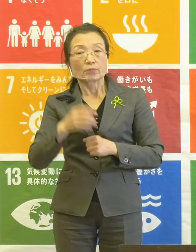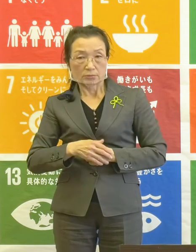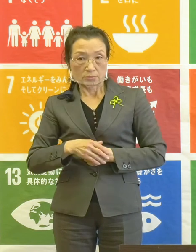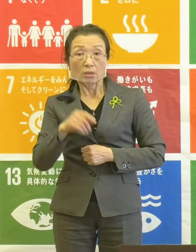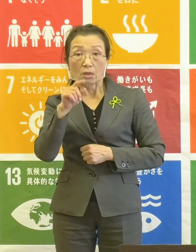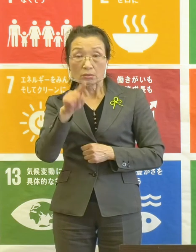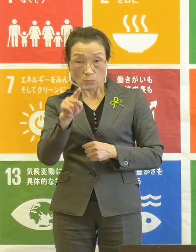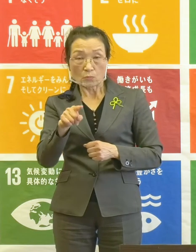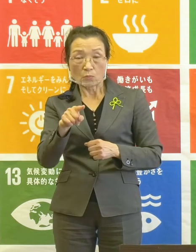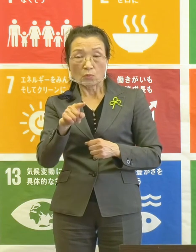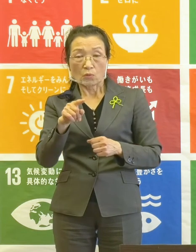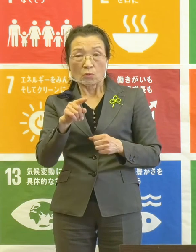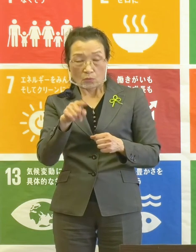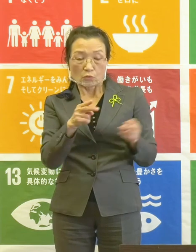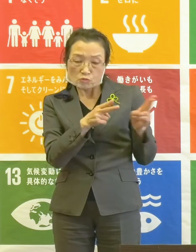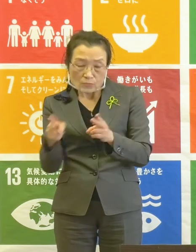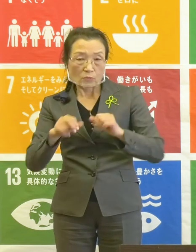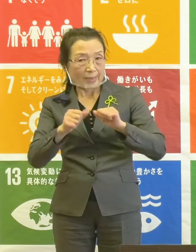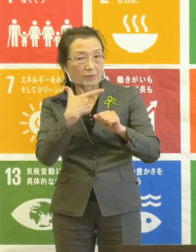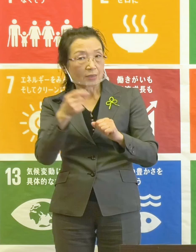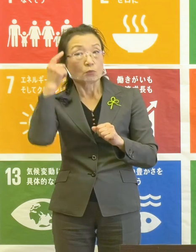その布石を打ってまいりたいと考えております。